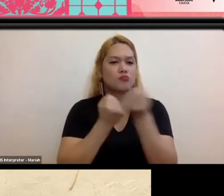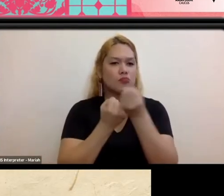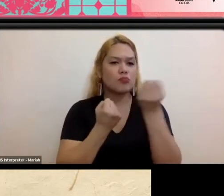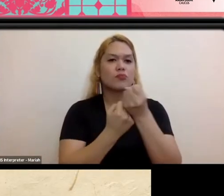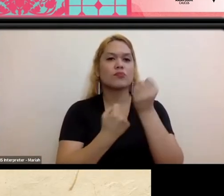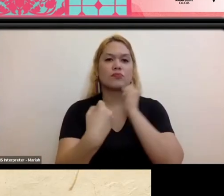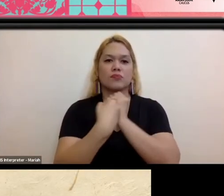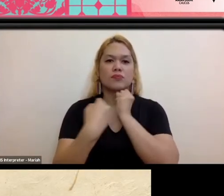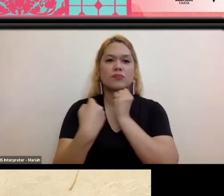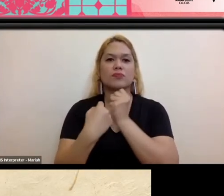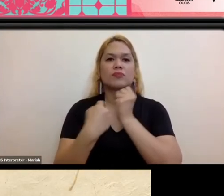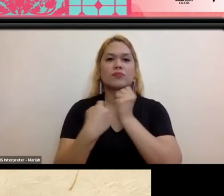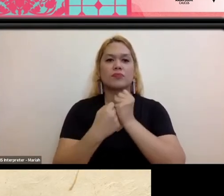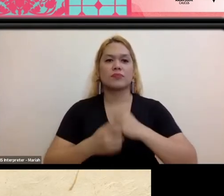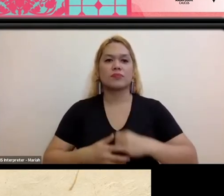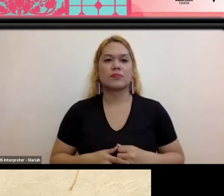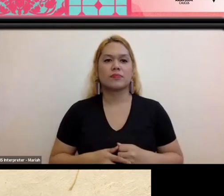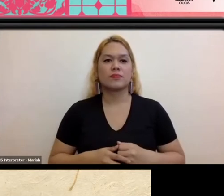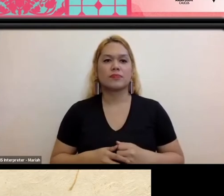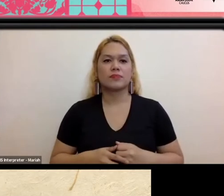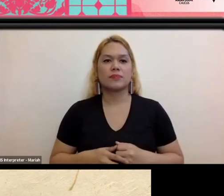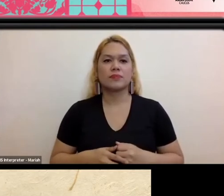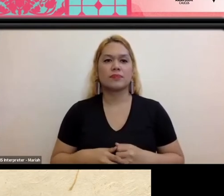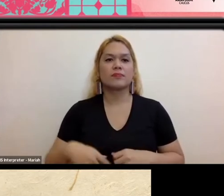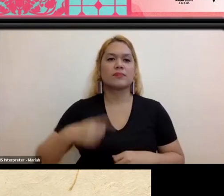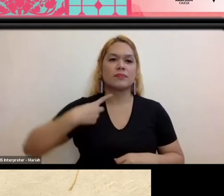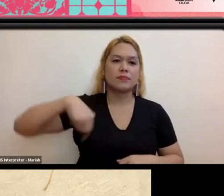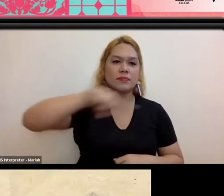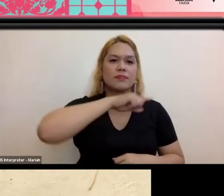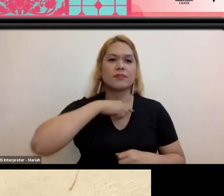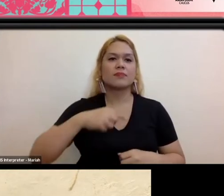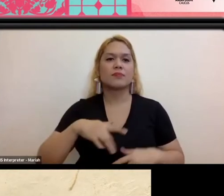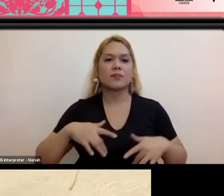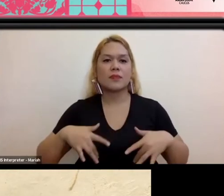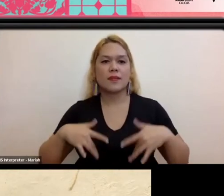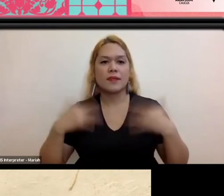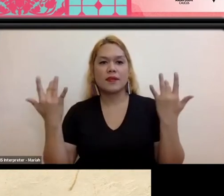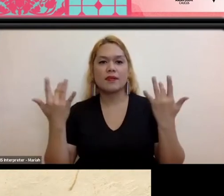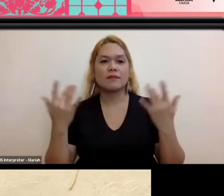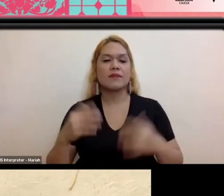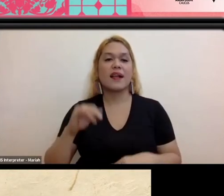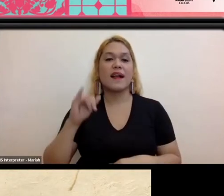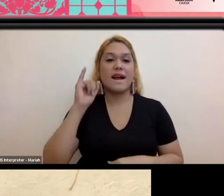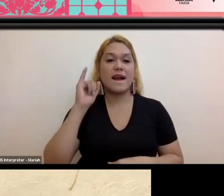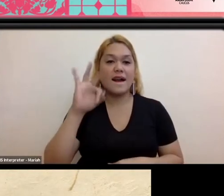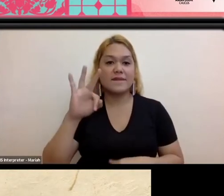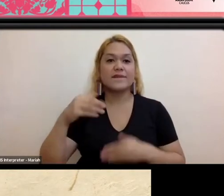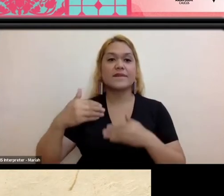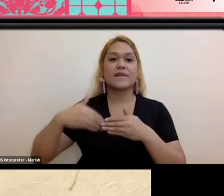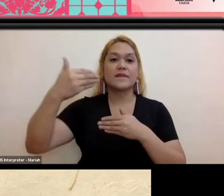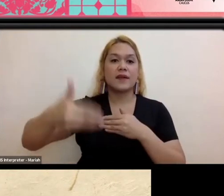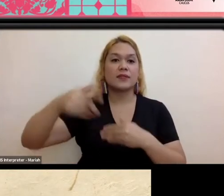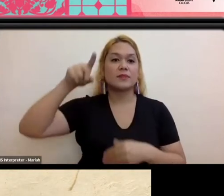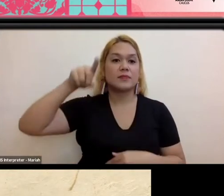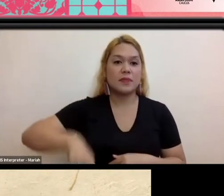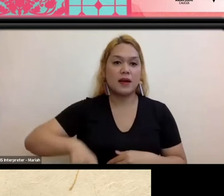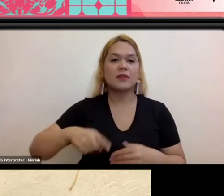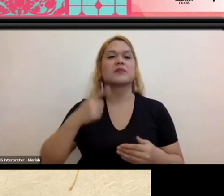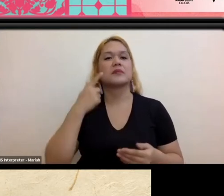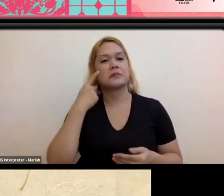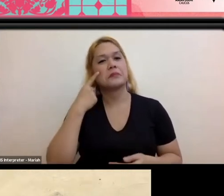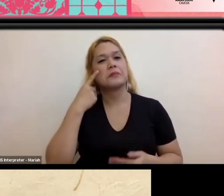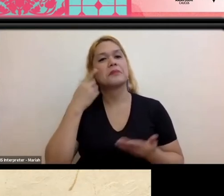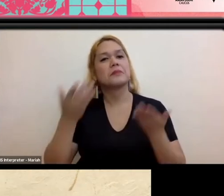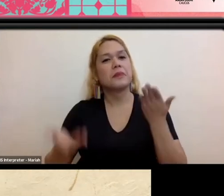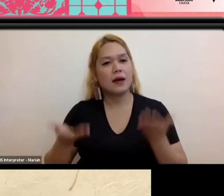Kung malasin man at hindi magtagpo sa isang buwan, magbabaka sakali sa walang hanggang bukas.